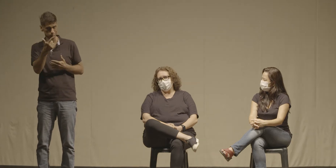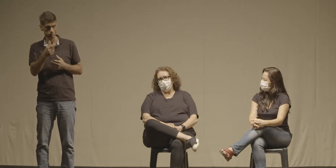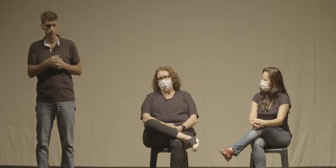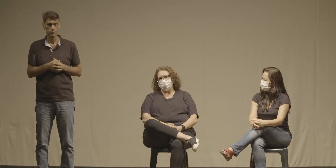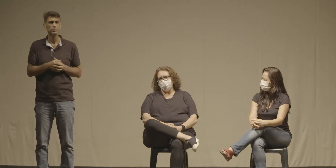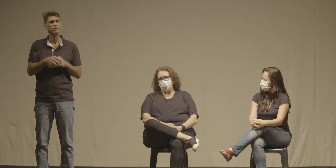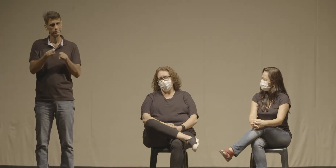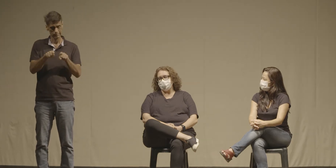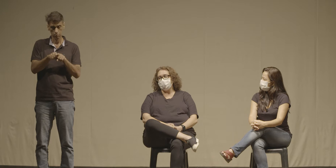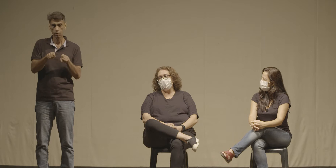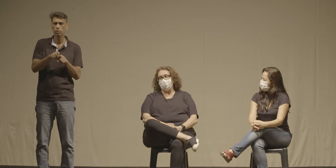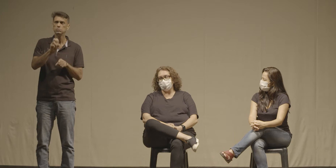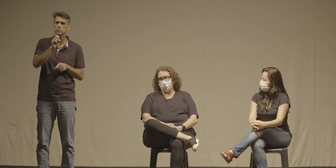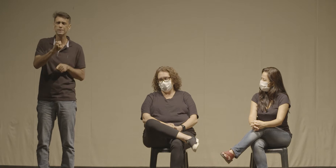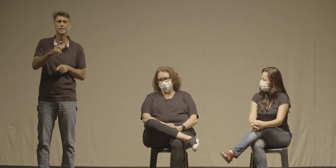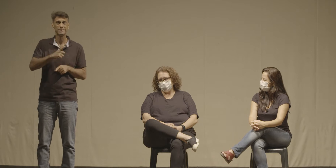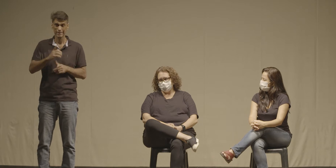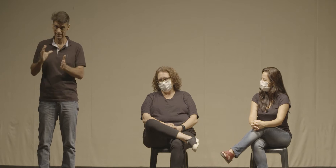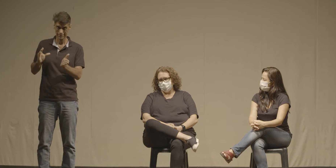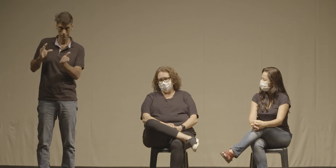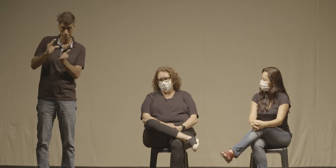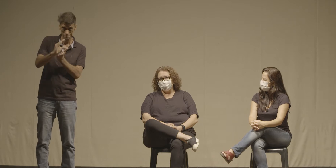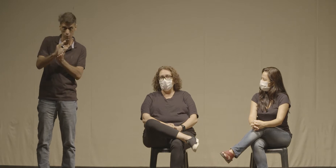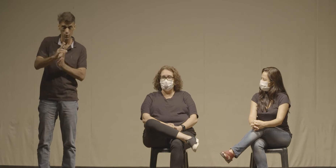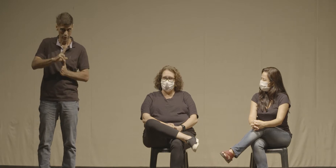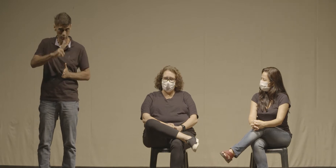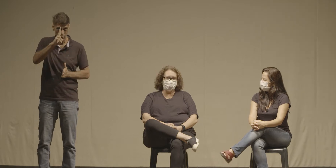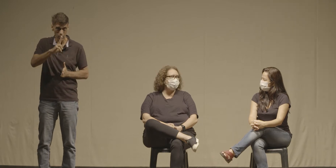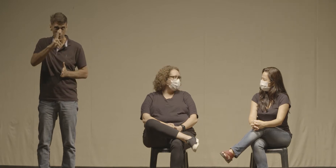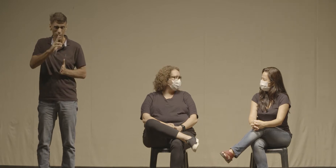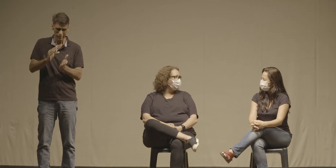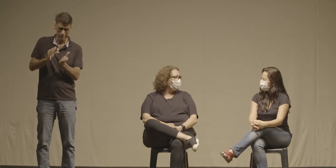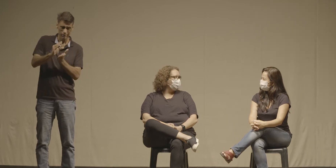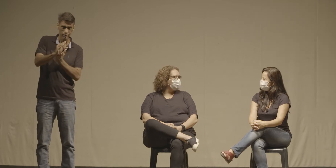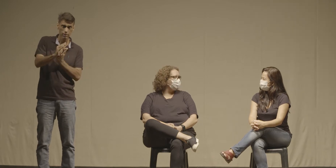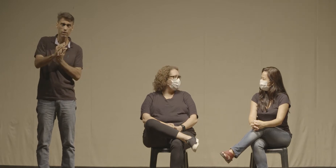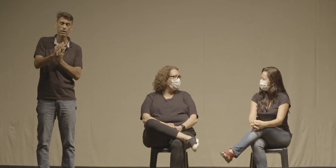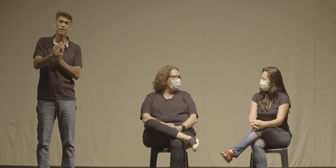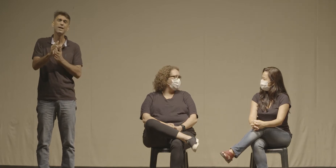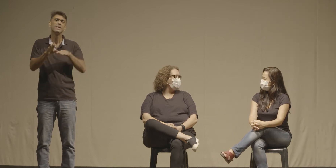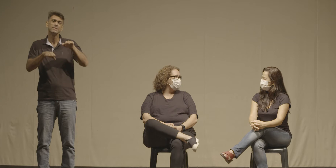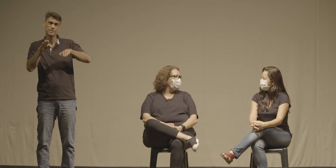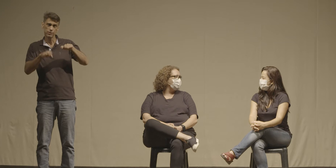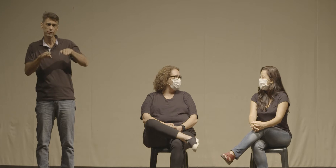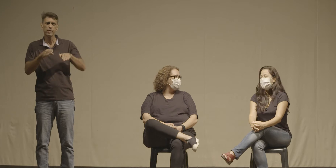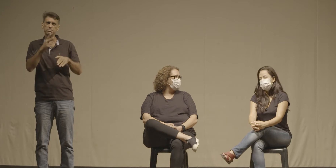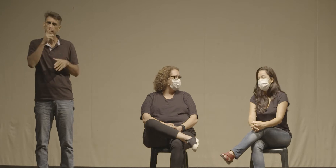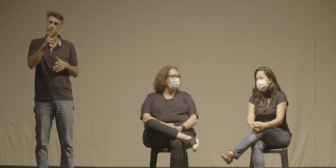E creio que se a gente tivesse tido mais dinheiro, talvez fosse contra